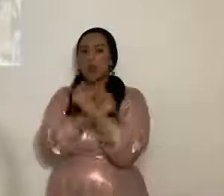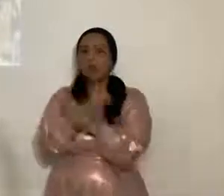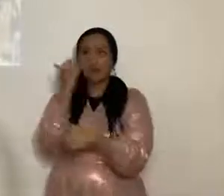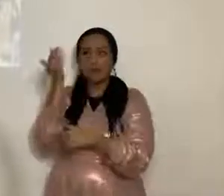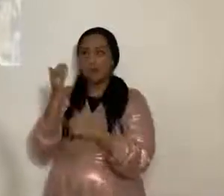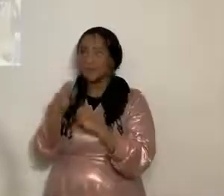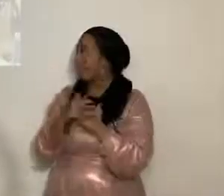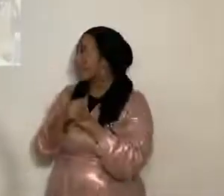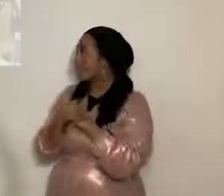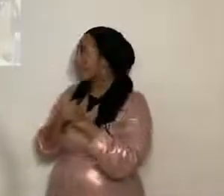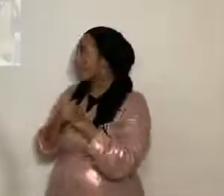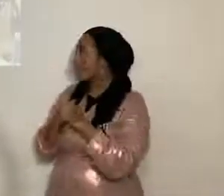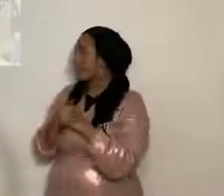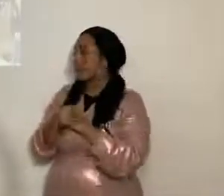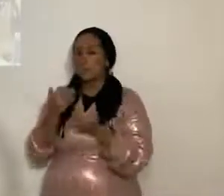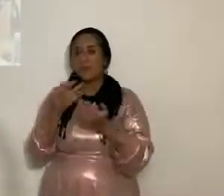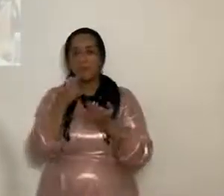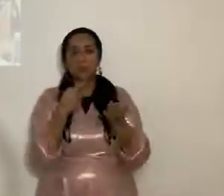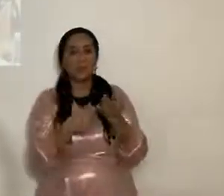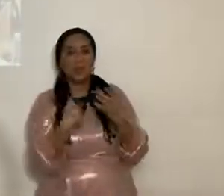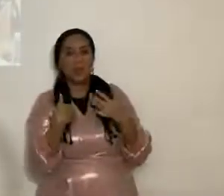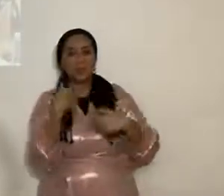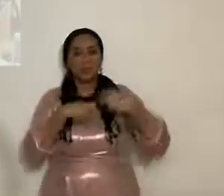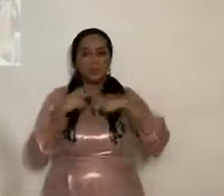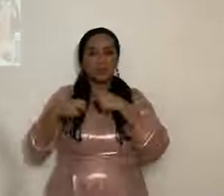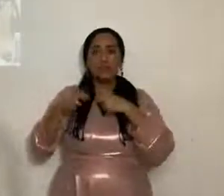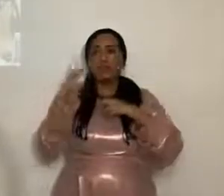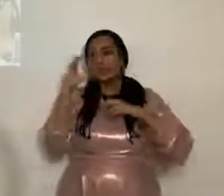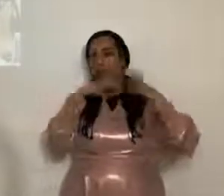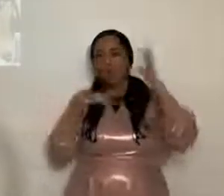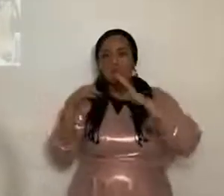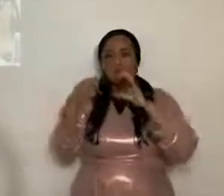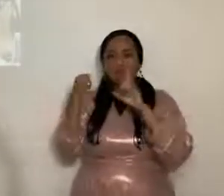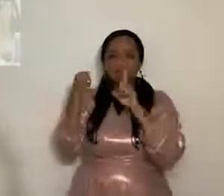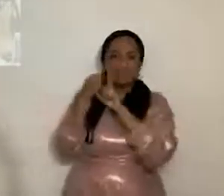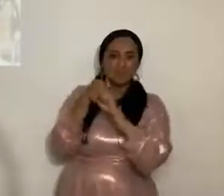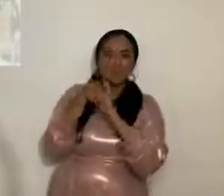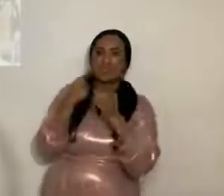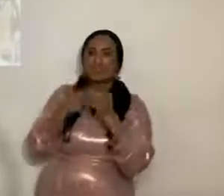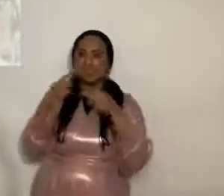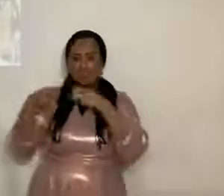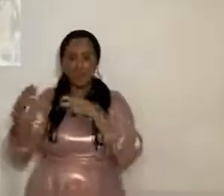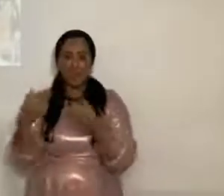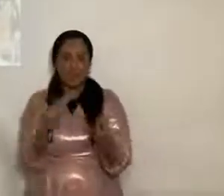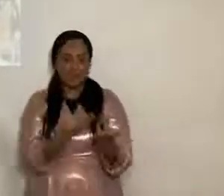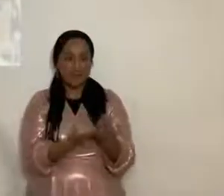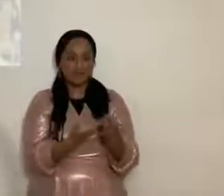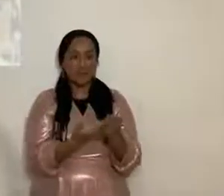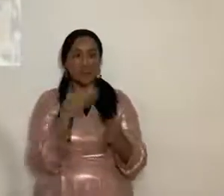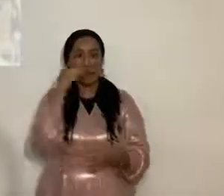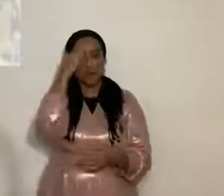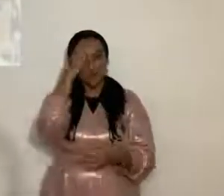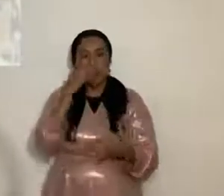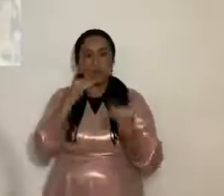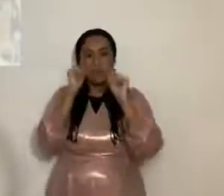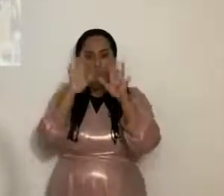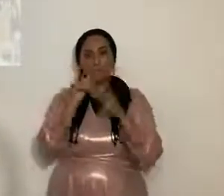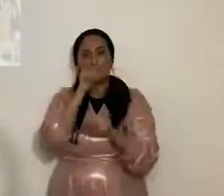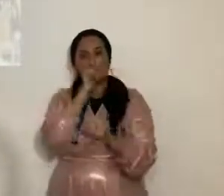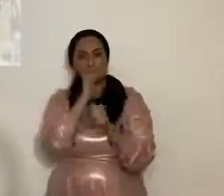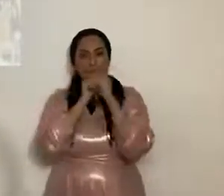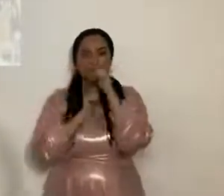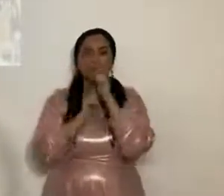aman. ¿Estás pasando pruebas, tribulaciones, tentaciones, aflicciones? Aquí está la consecuencia.